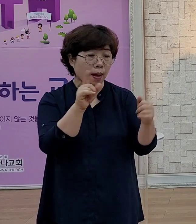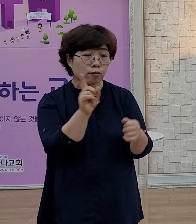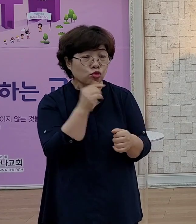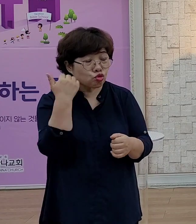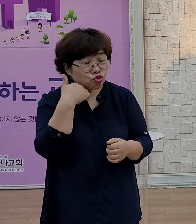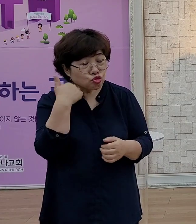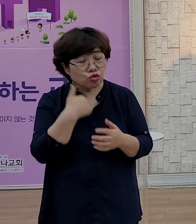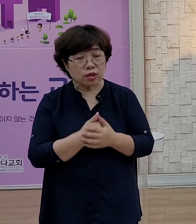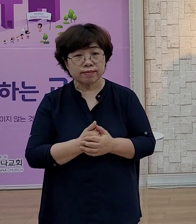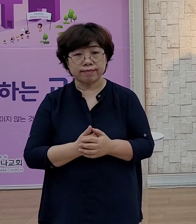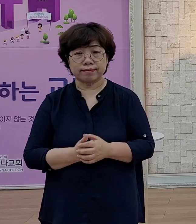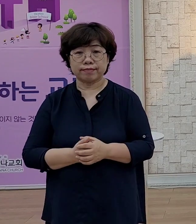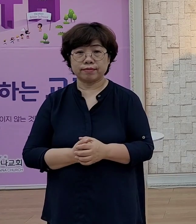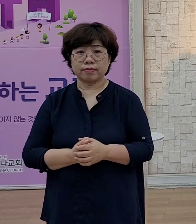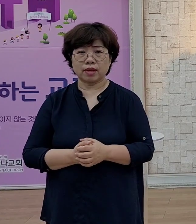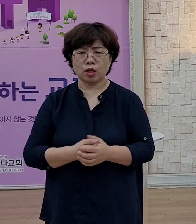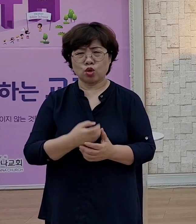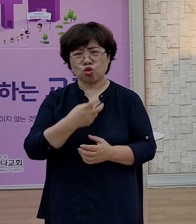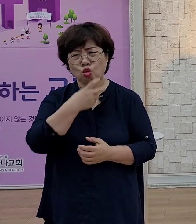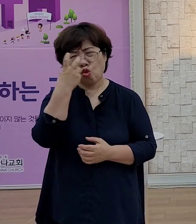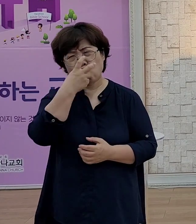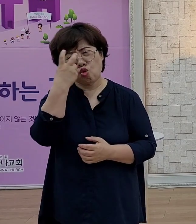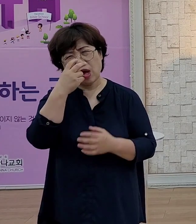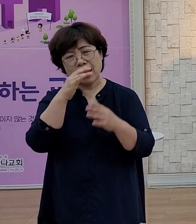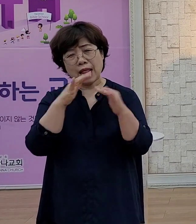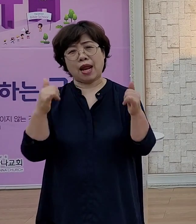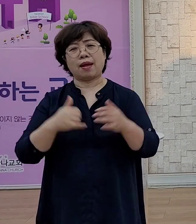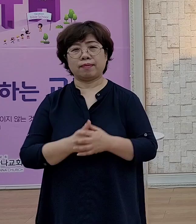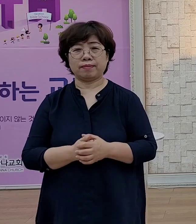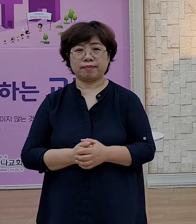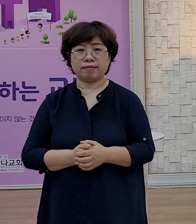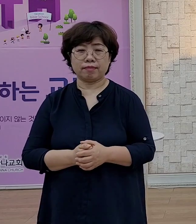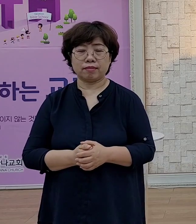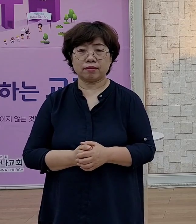정말로 아주 똑똑한 사람이에요.